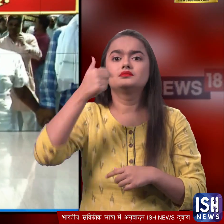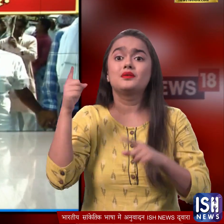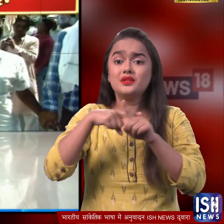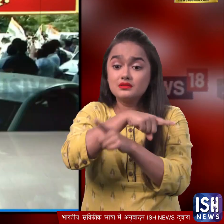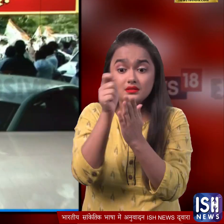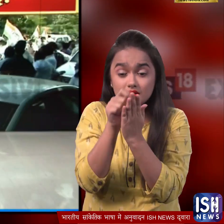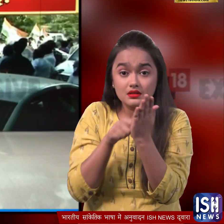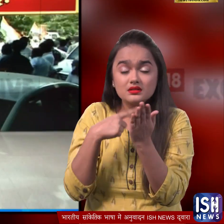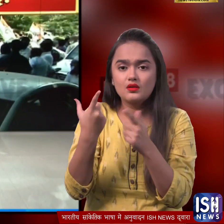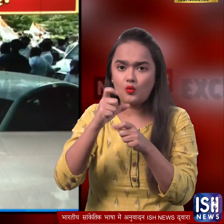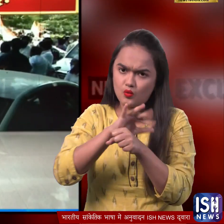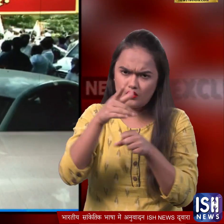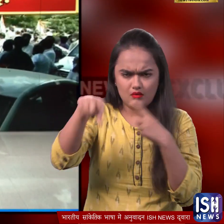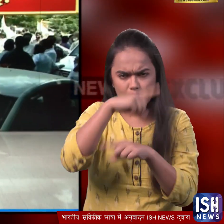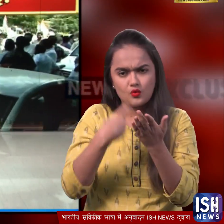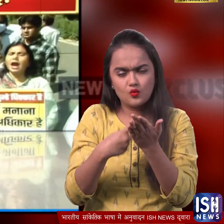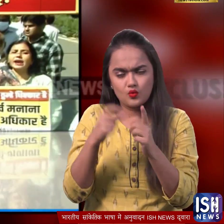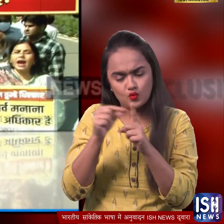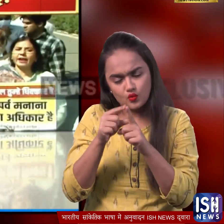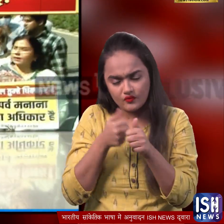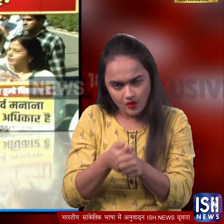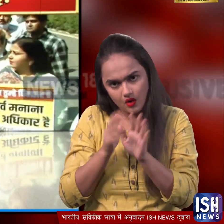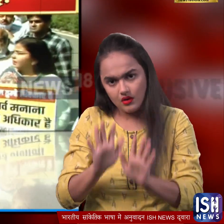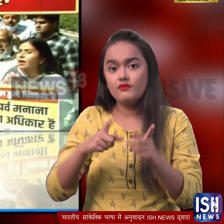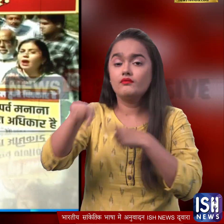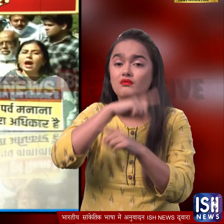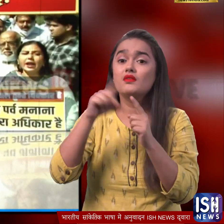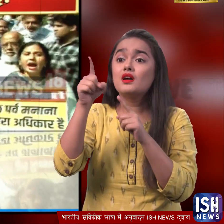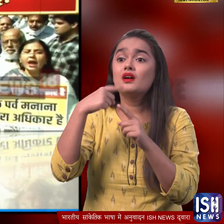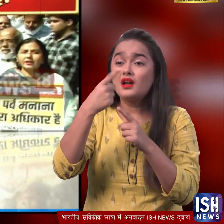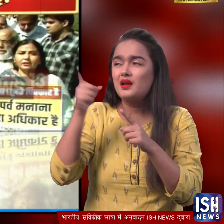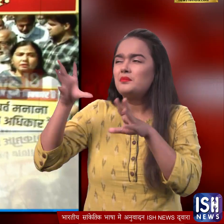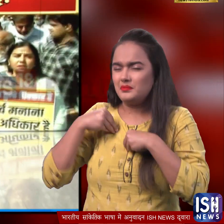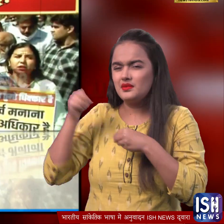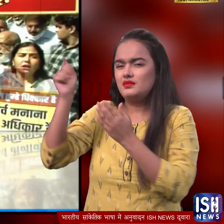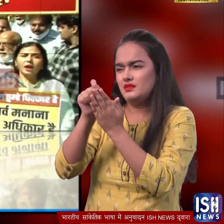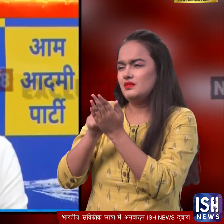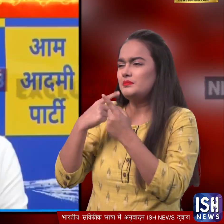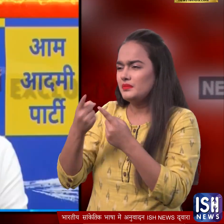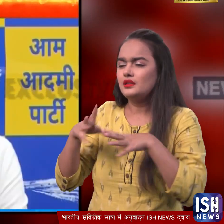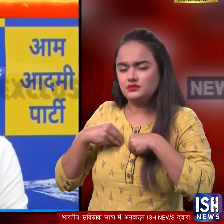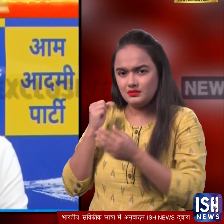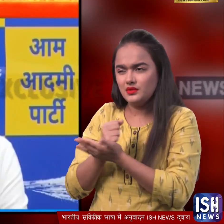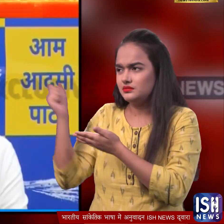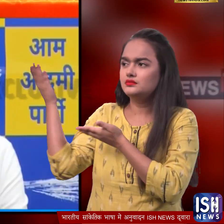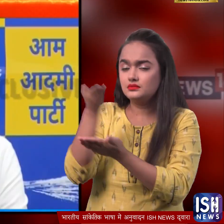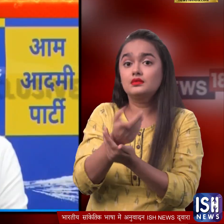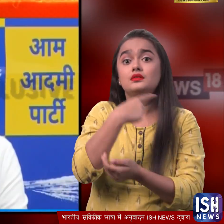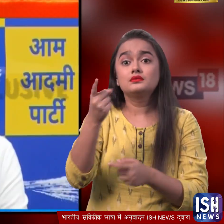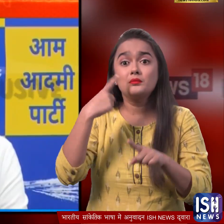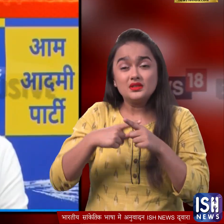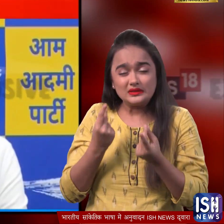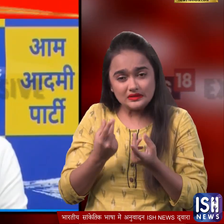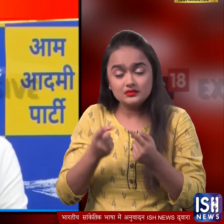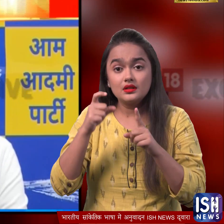उसमें उन्होंने लिखा कि कोरोना नियमों का पालन करते हुए छठ पूजा के आयोजन को हरी झंडी दी जाए और जल्द से जल्द